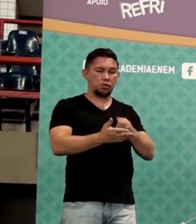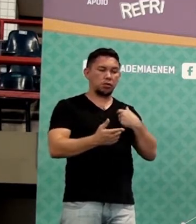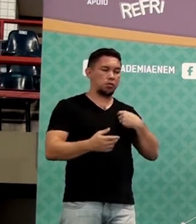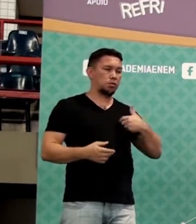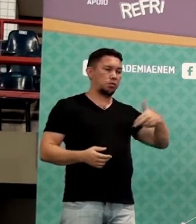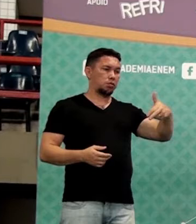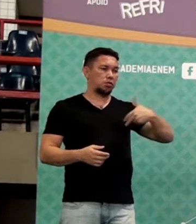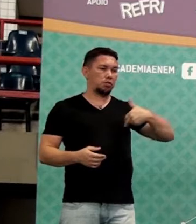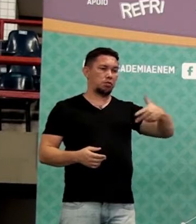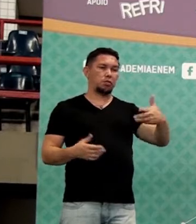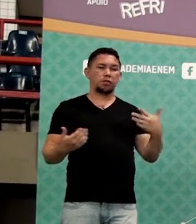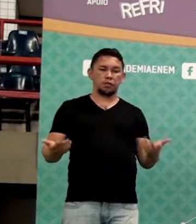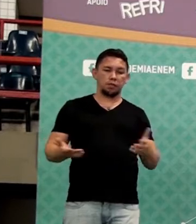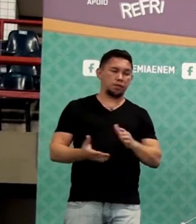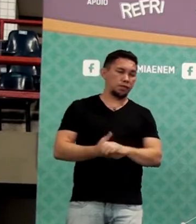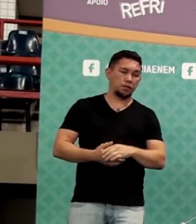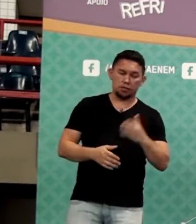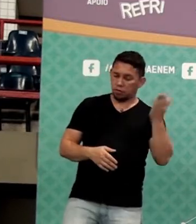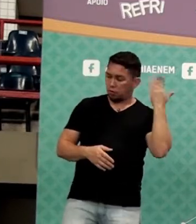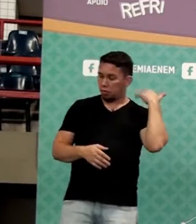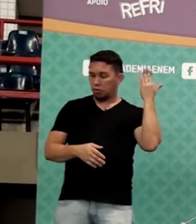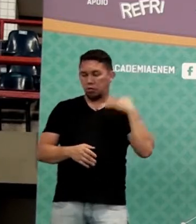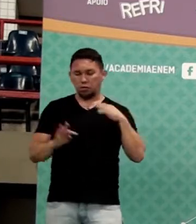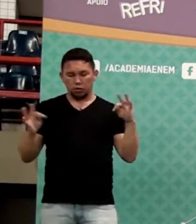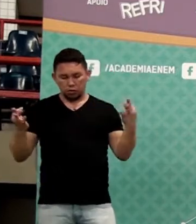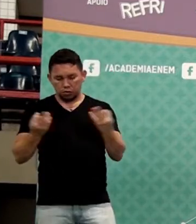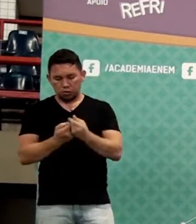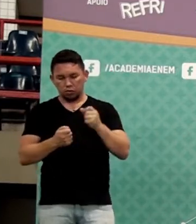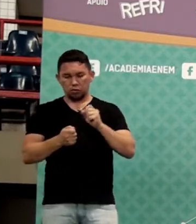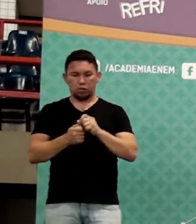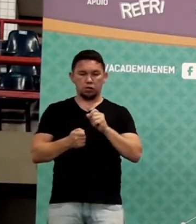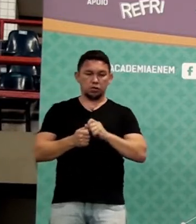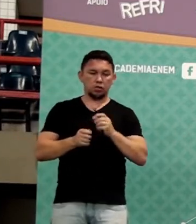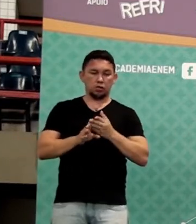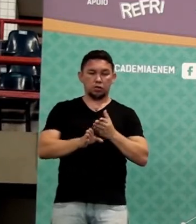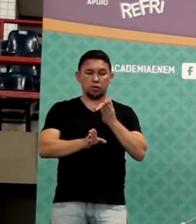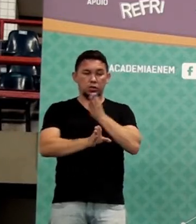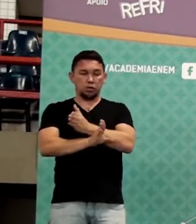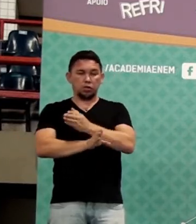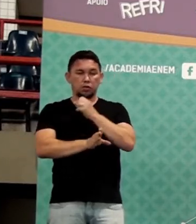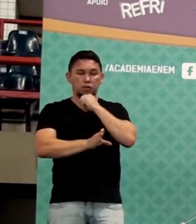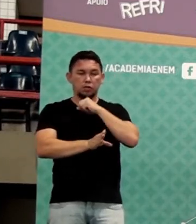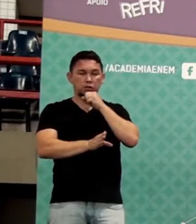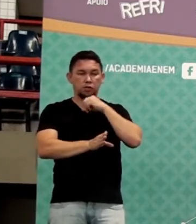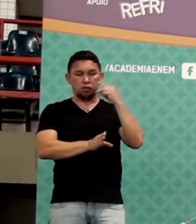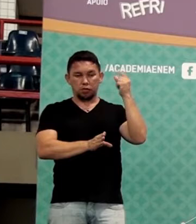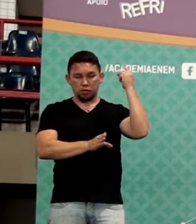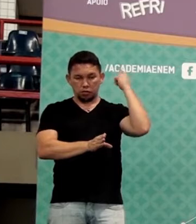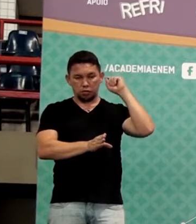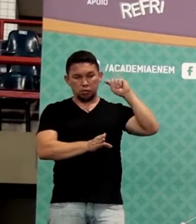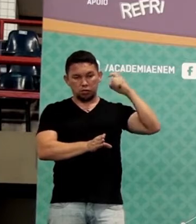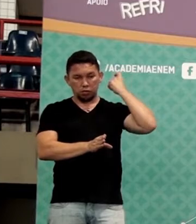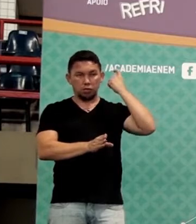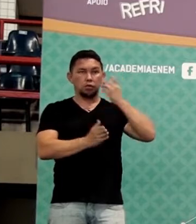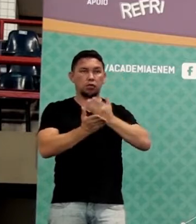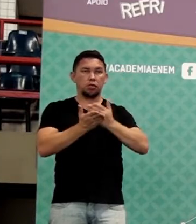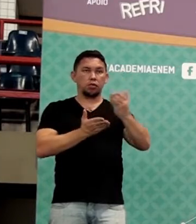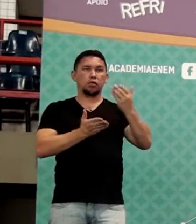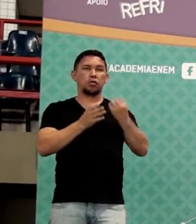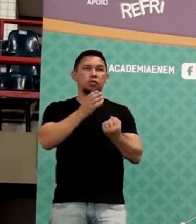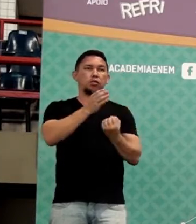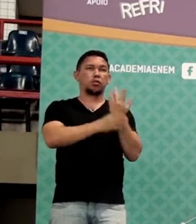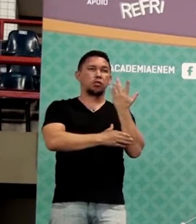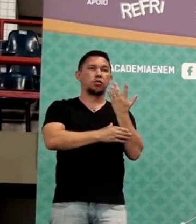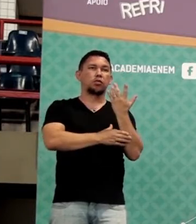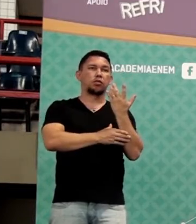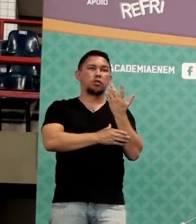deslocamento. O homem primitivo, ele fazia tudo isso. Na Idade Antiga, a gente está vendo que já começa a